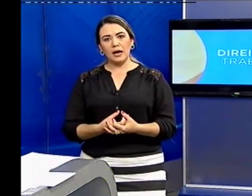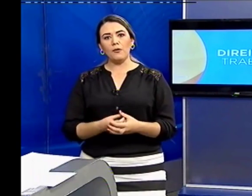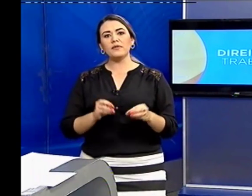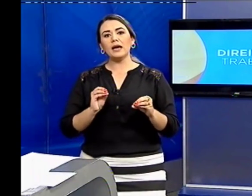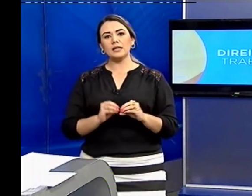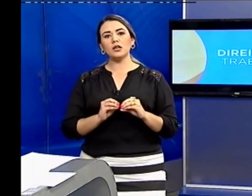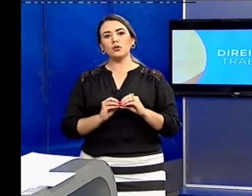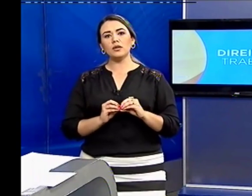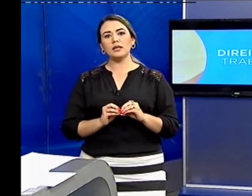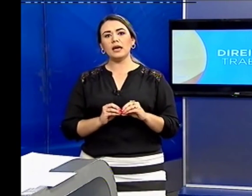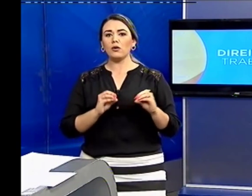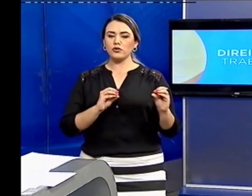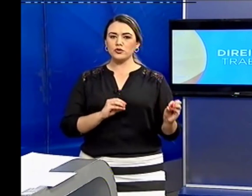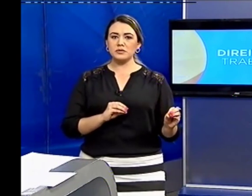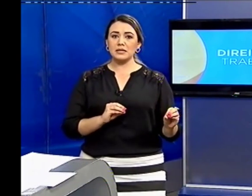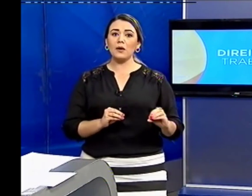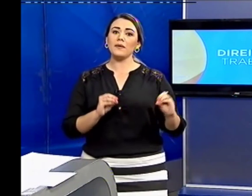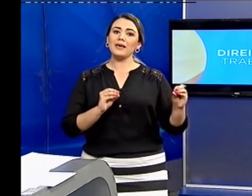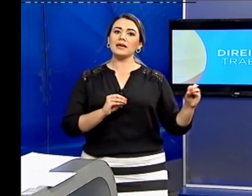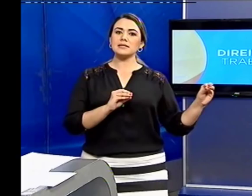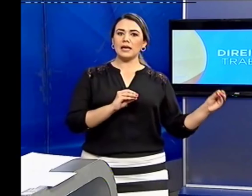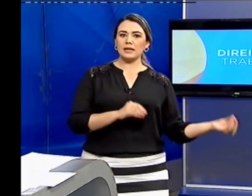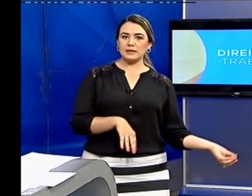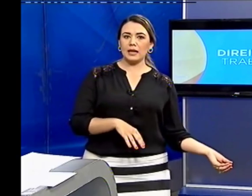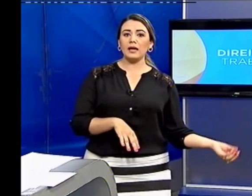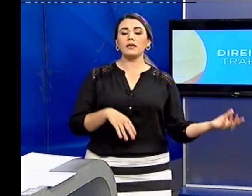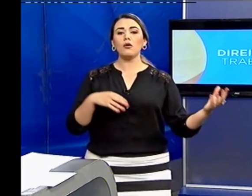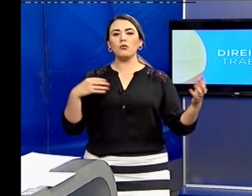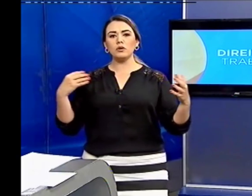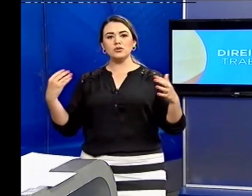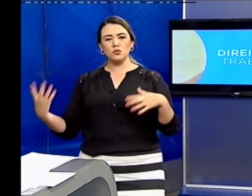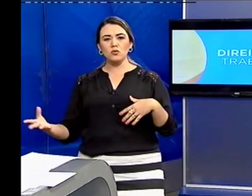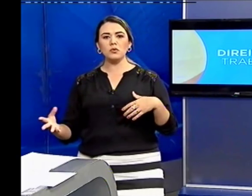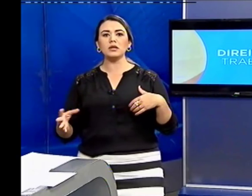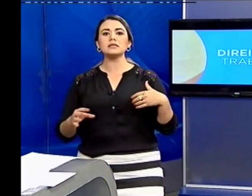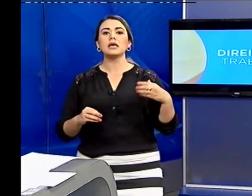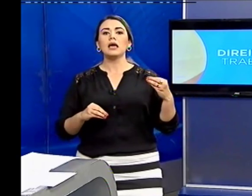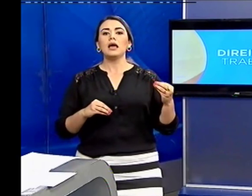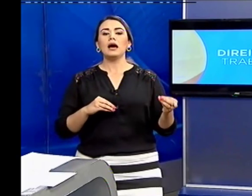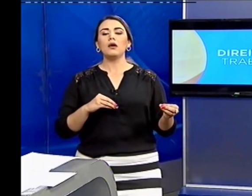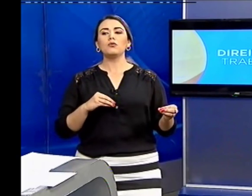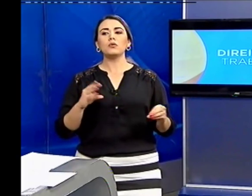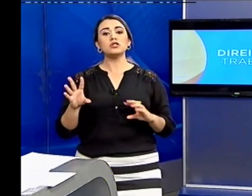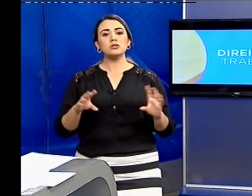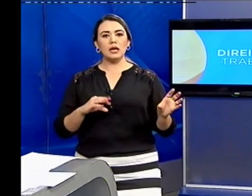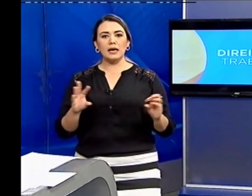geral daquilo que a Constituição e a CLT e algumas súmulas, algumas